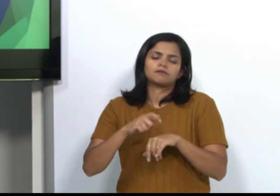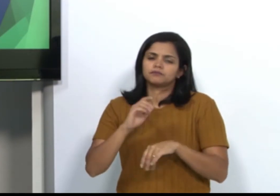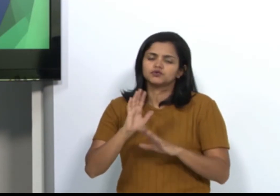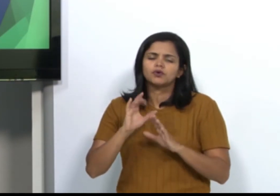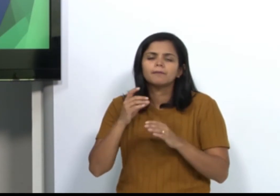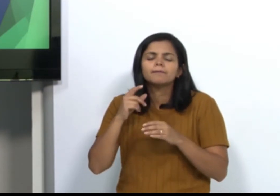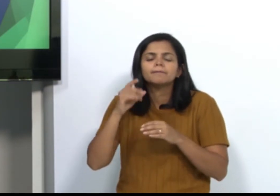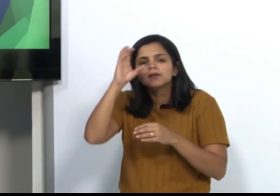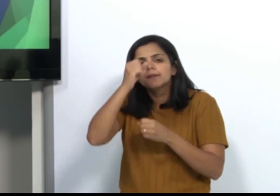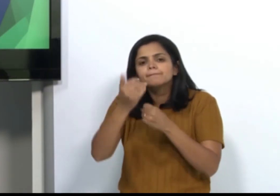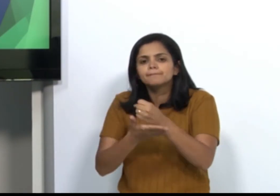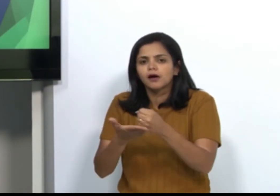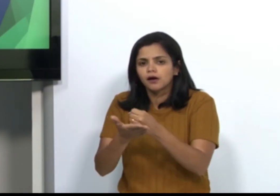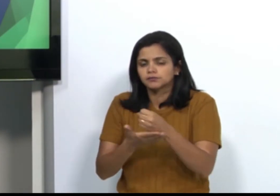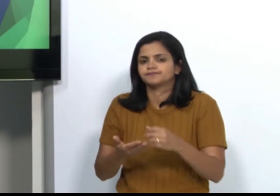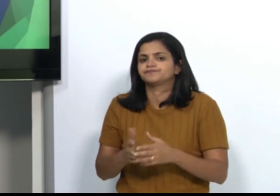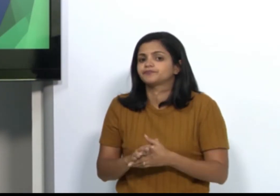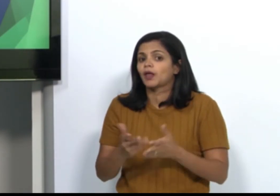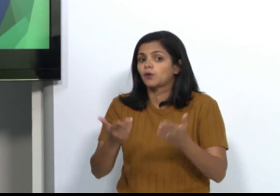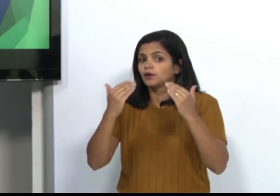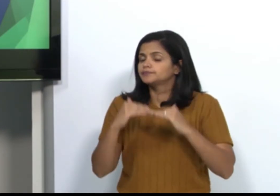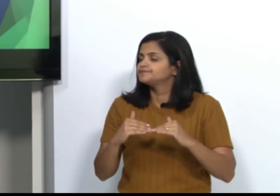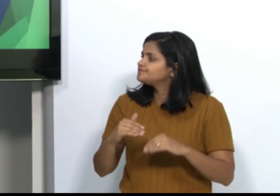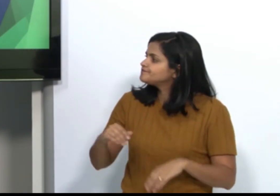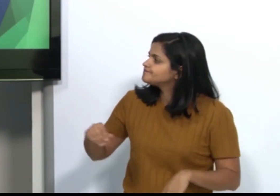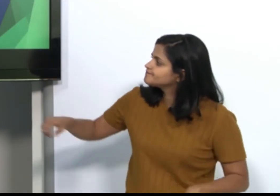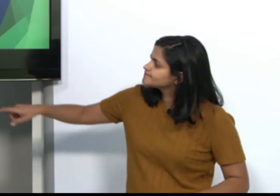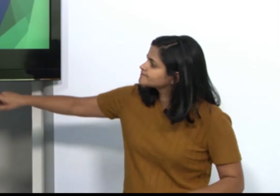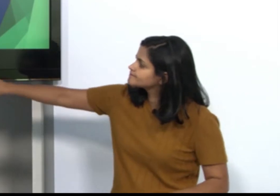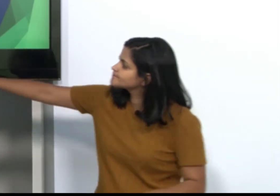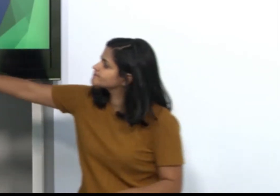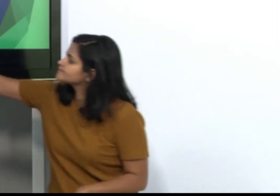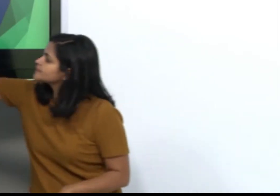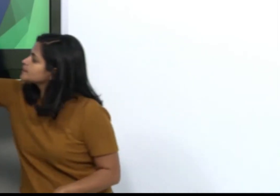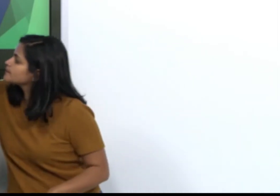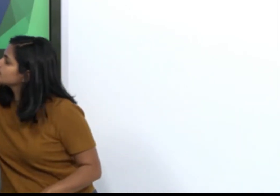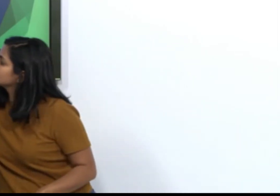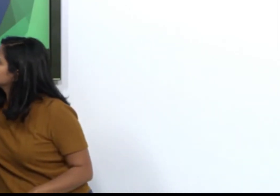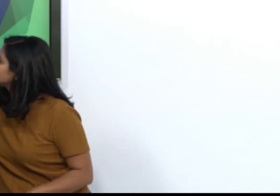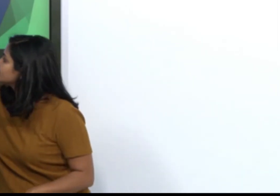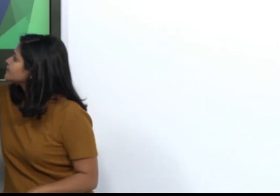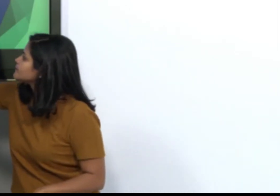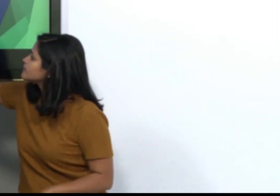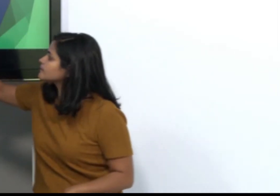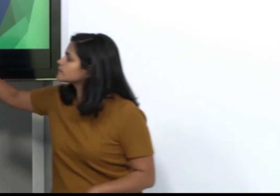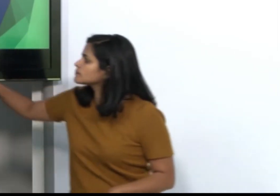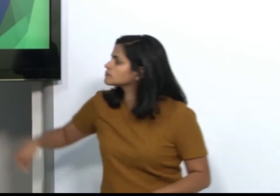Porque a tradução envolve culturas diferentes, de uma língua para outra. Então, hoje nós vamos ver aqui o básico.